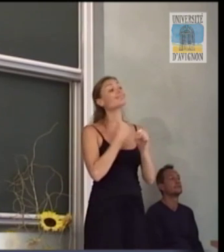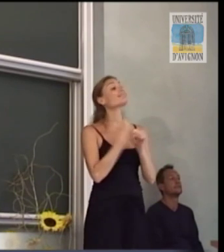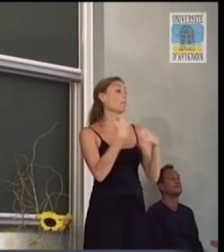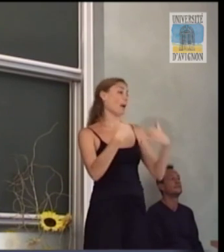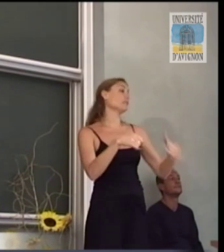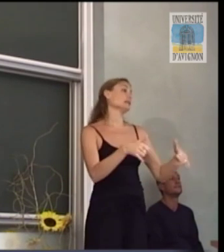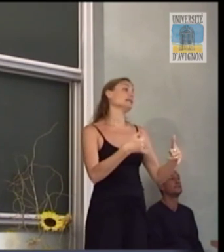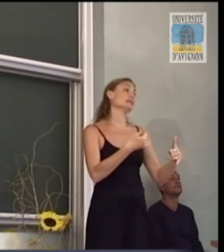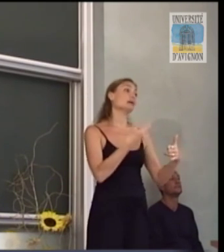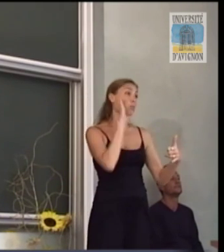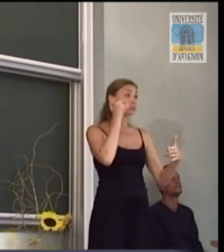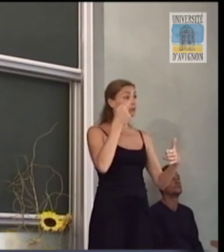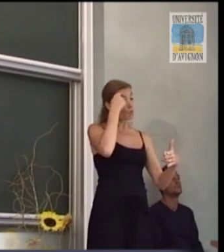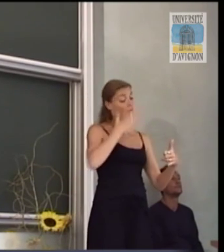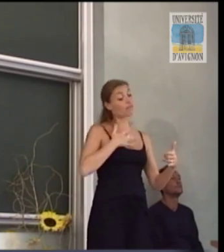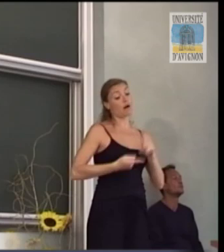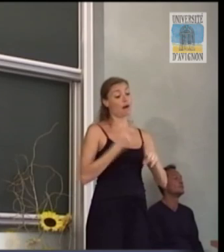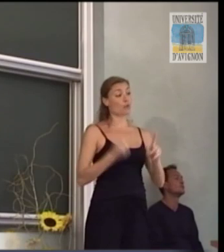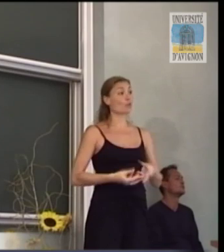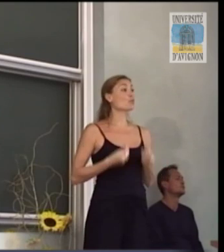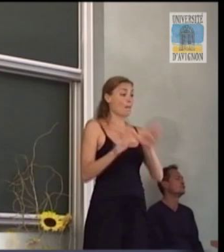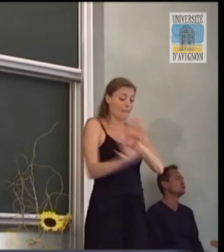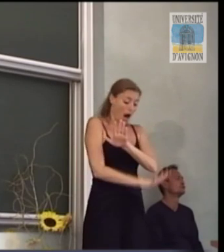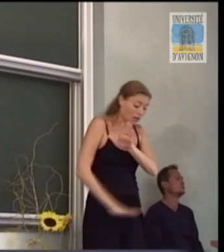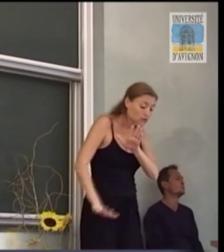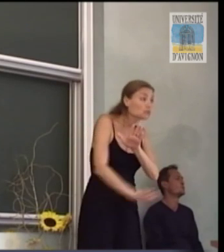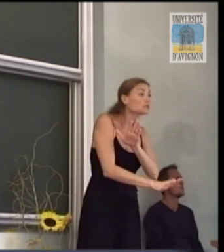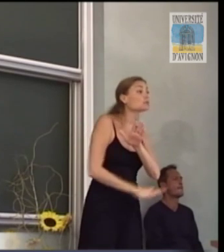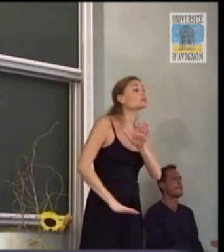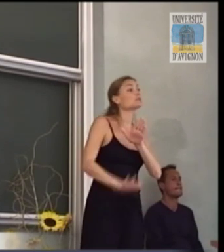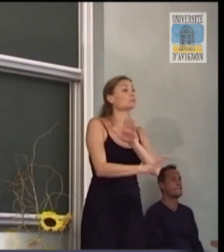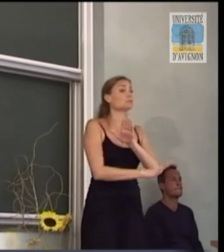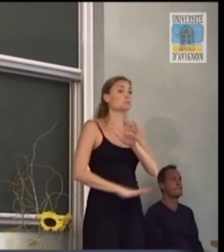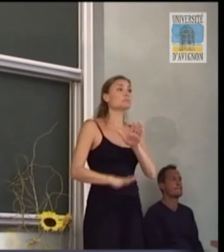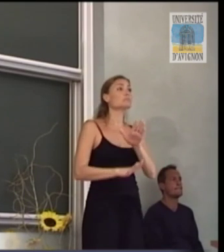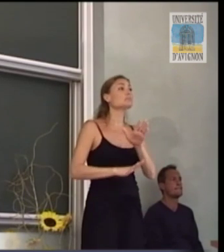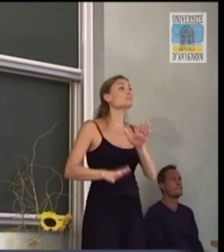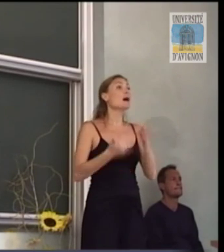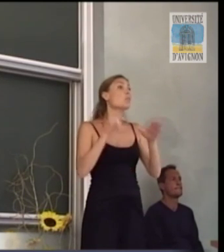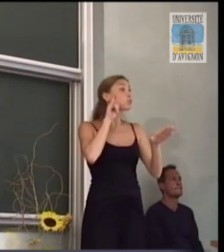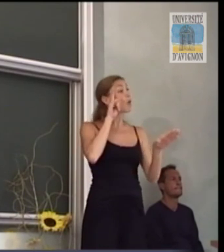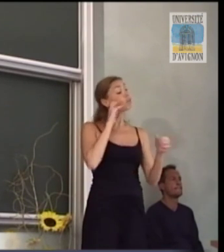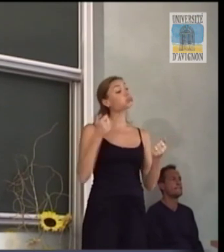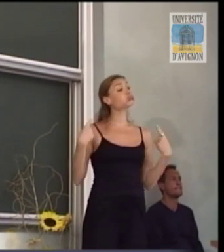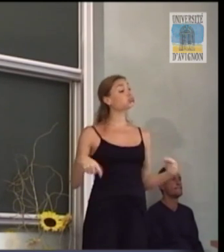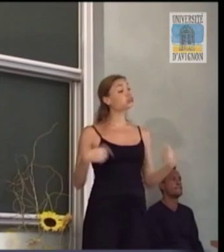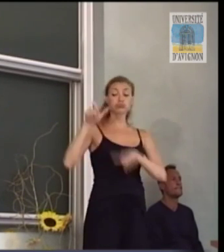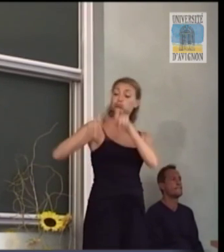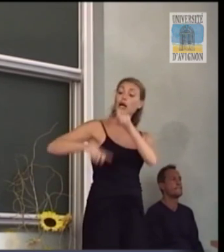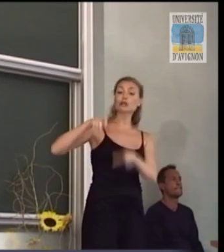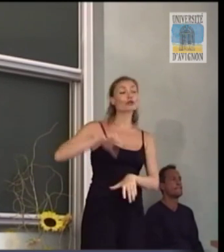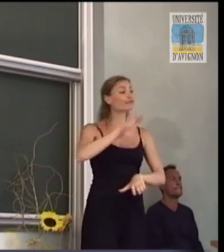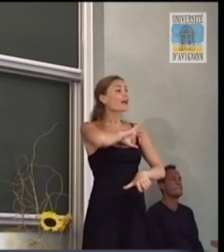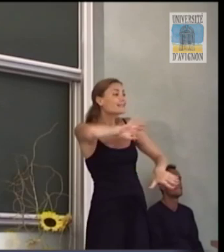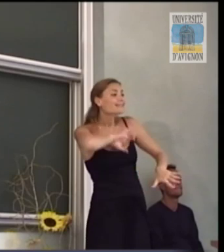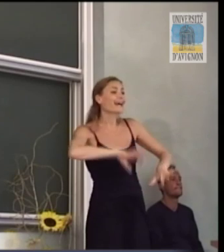structurer. C'est-à-dire que nous avons été nombreux à mener des actions, des tentatives, mais il faut aujourd'hui que l'État nous